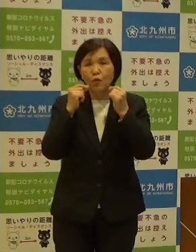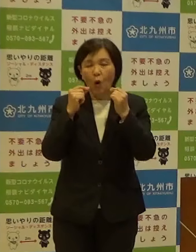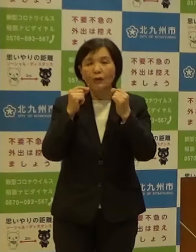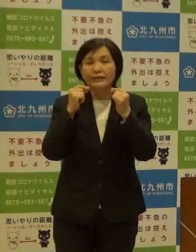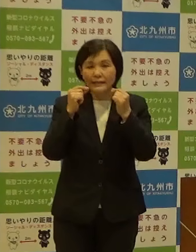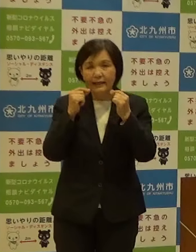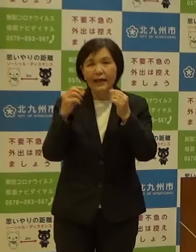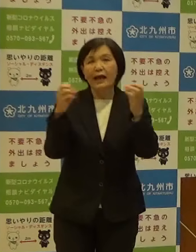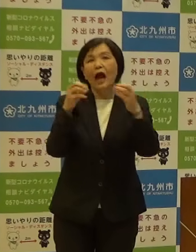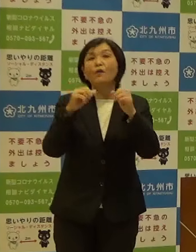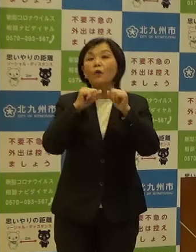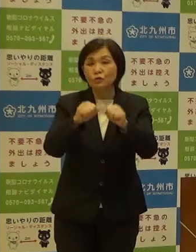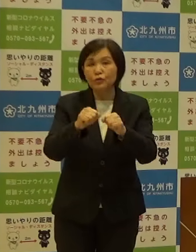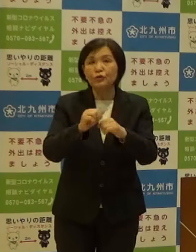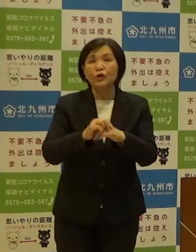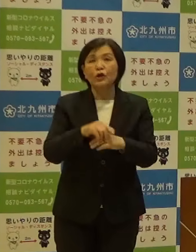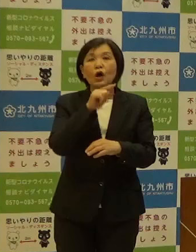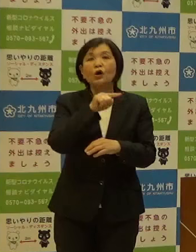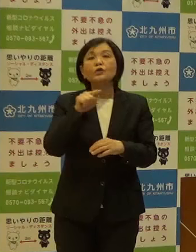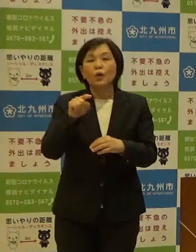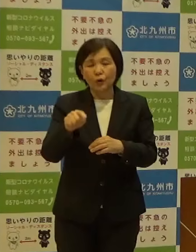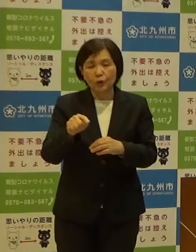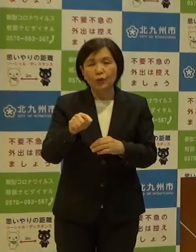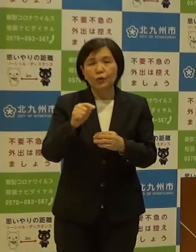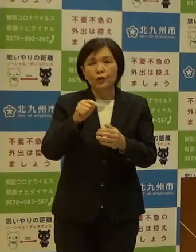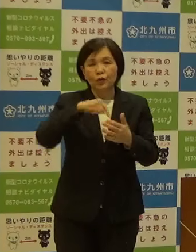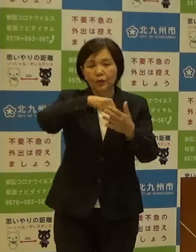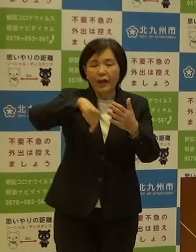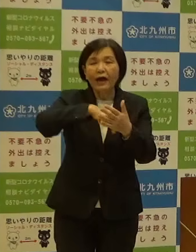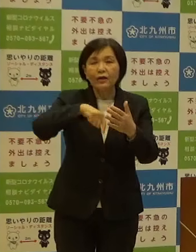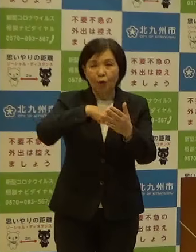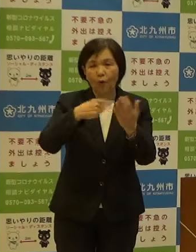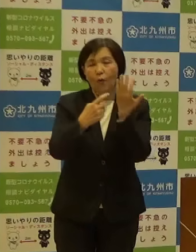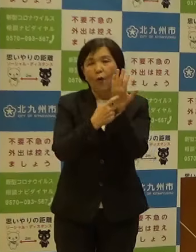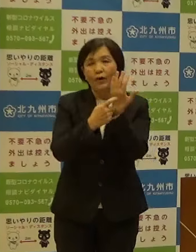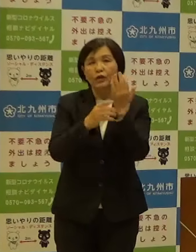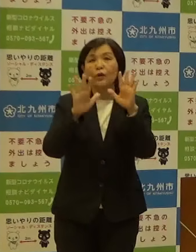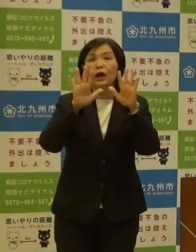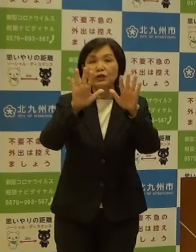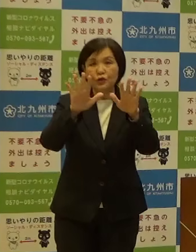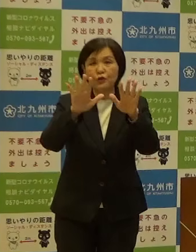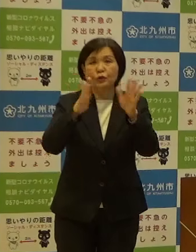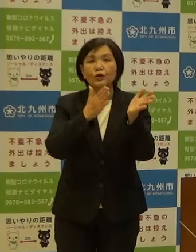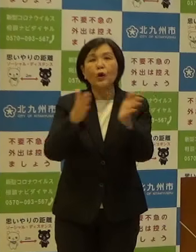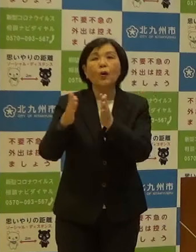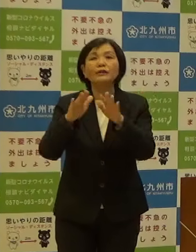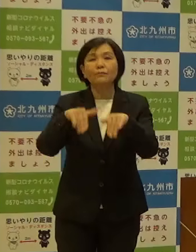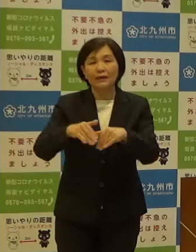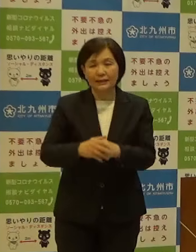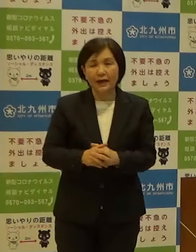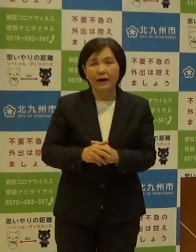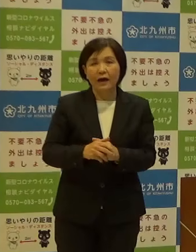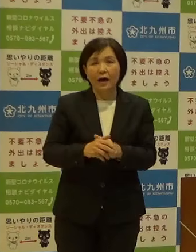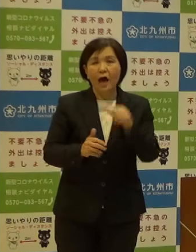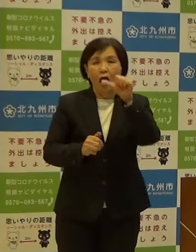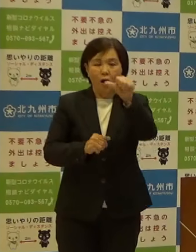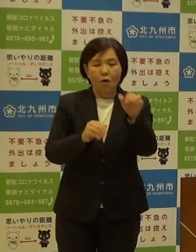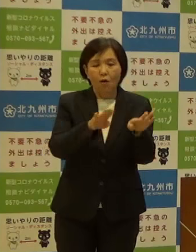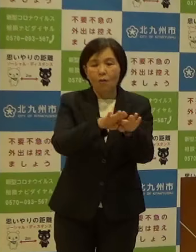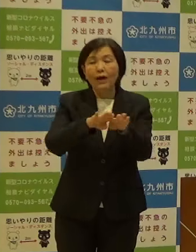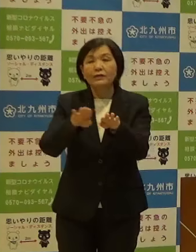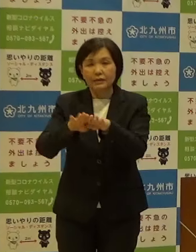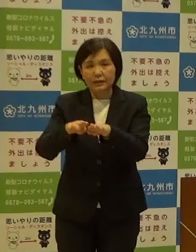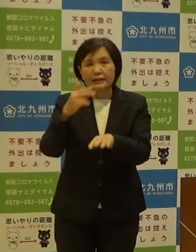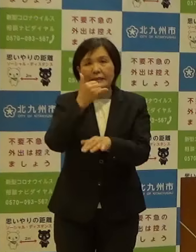ような8割接触を減らすための10のポイントとも用意いたしまして、この大型連休に向けまして、市